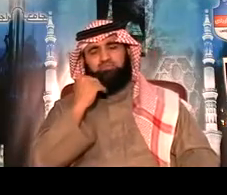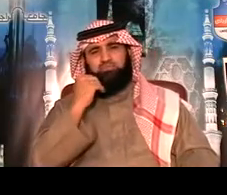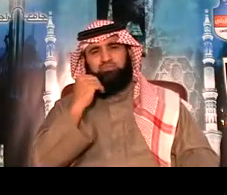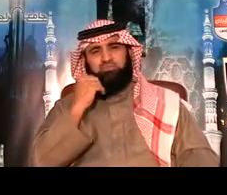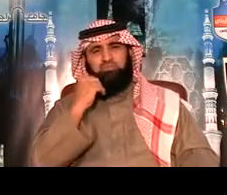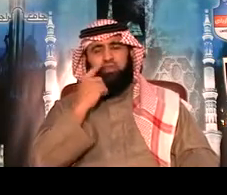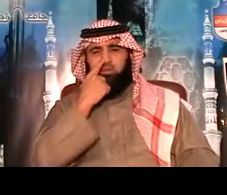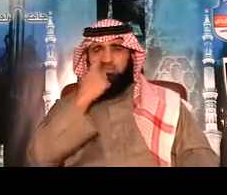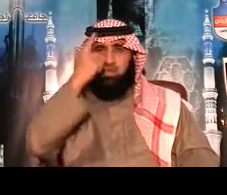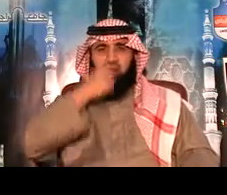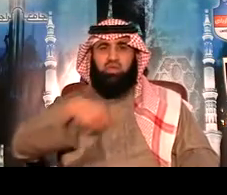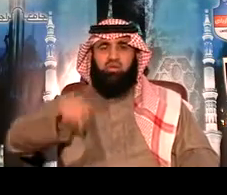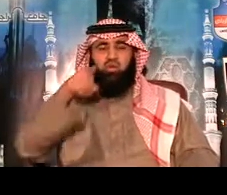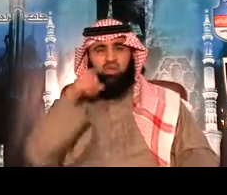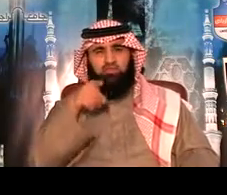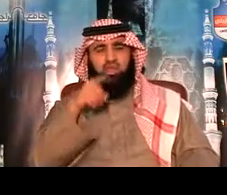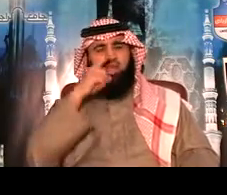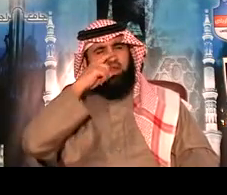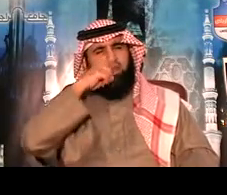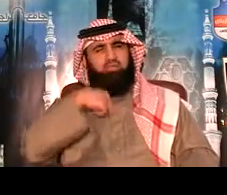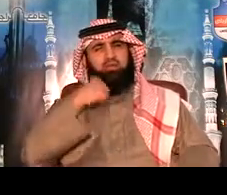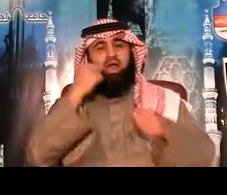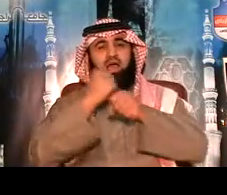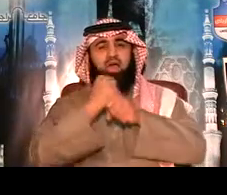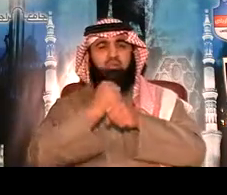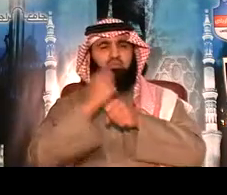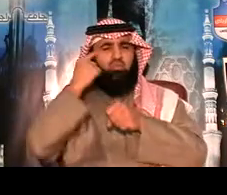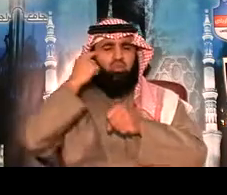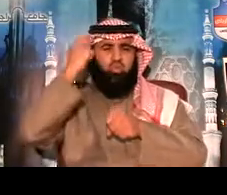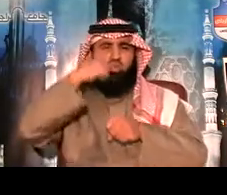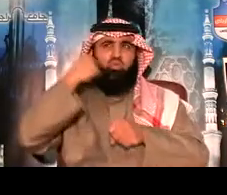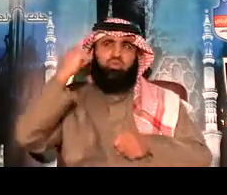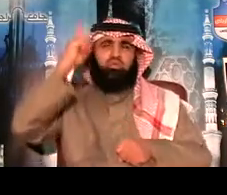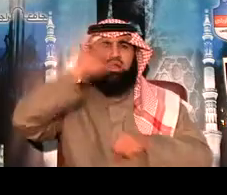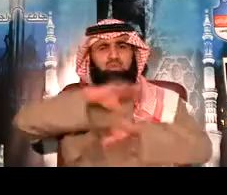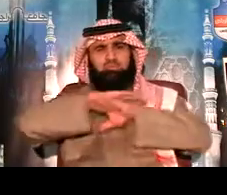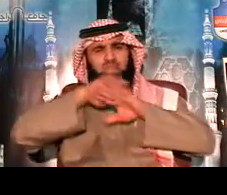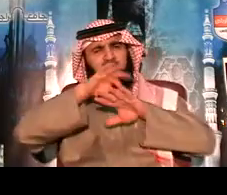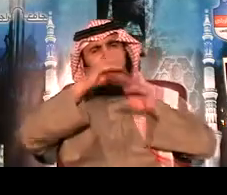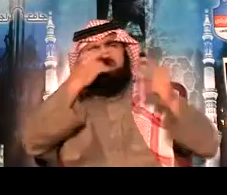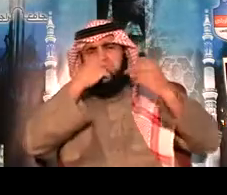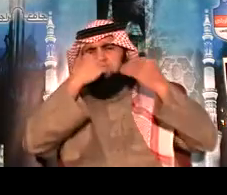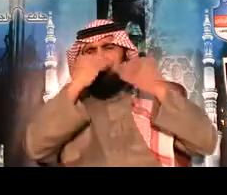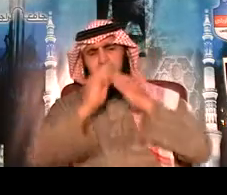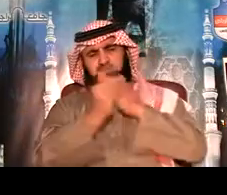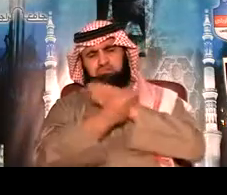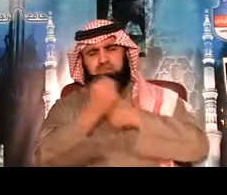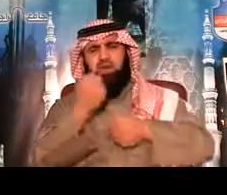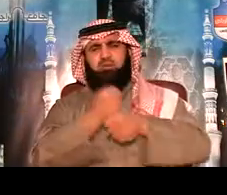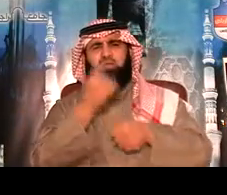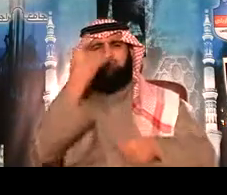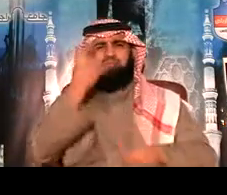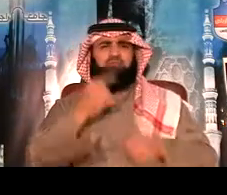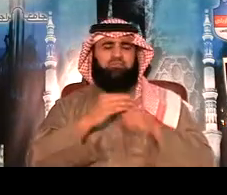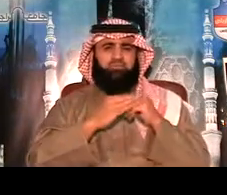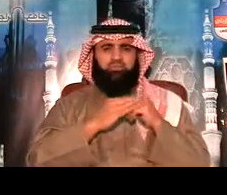الله، احرص على أن يكون عملك هو لله جل وعلا، لا يعلم به أحد، سواء كان في صدقة